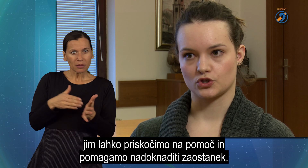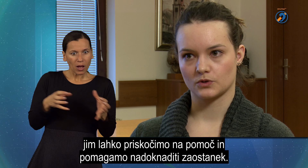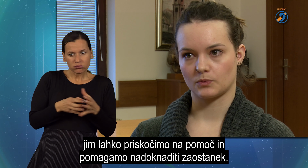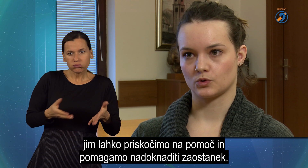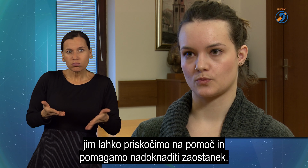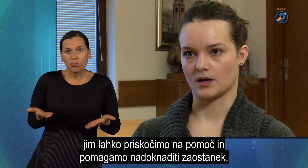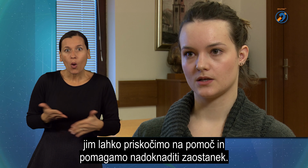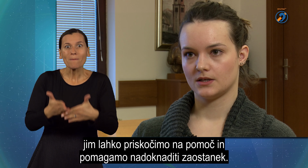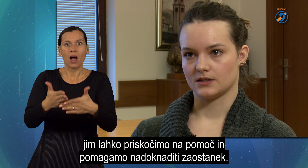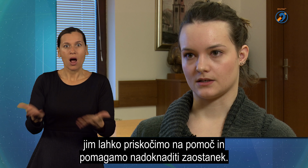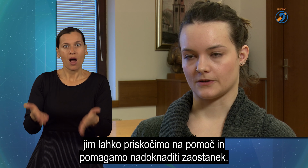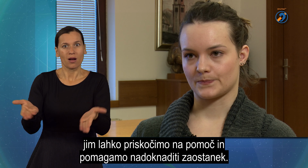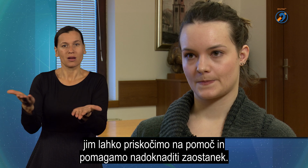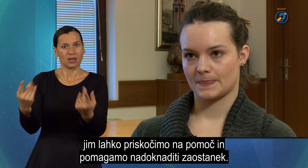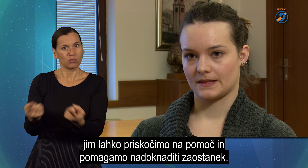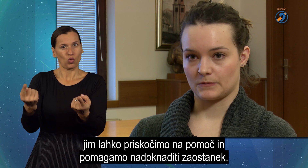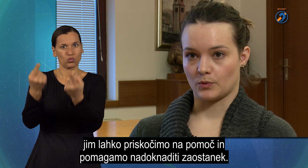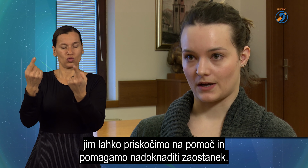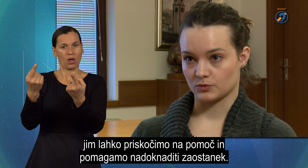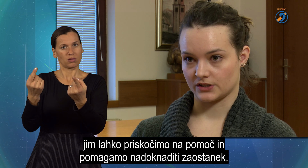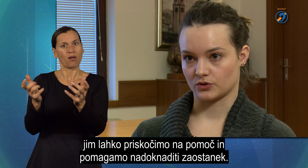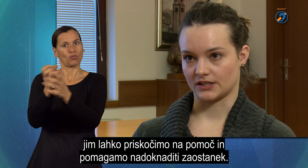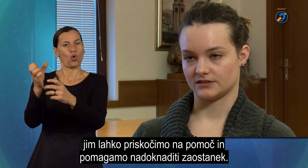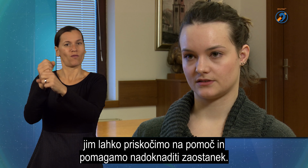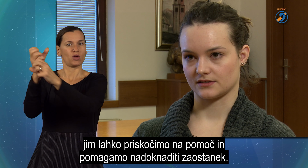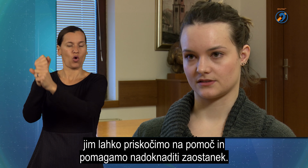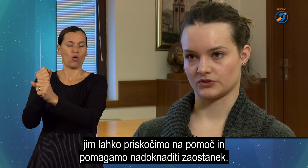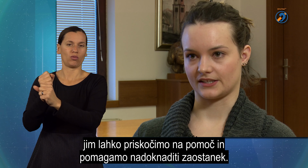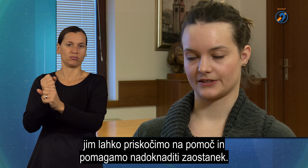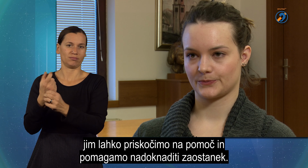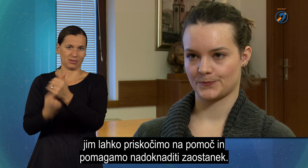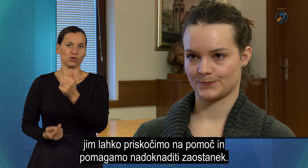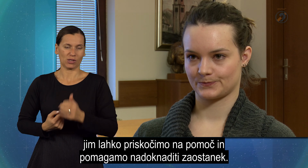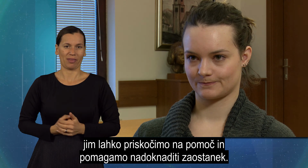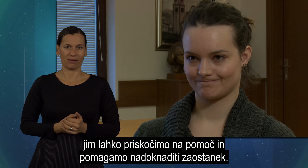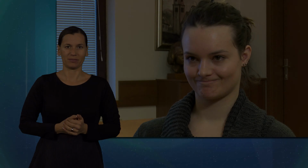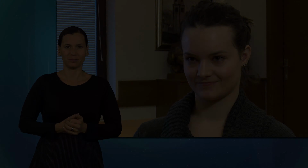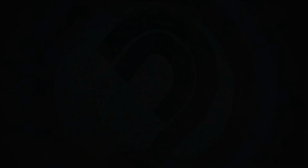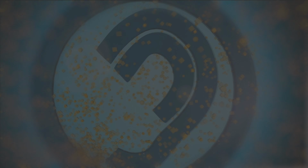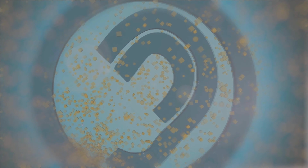priskočimo na pomoč pa jim pomagamo nadoknaditi ta zaostanek.